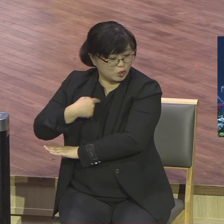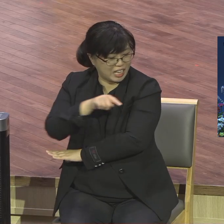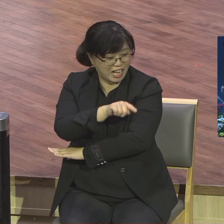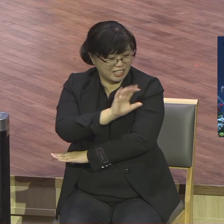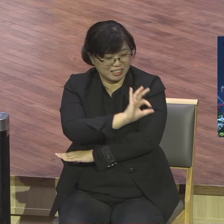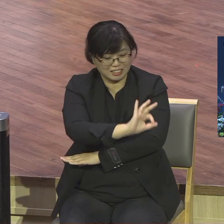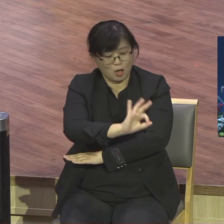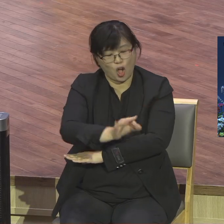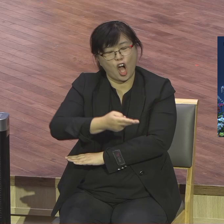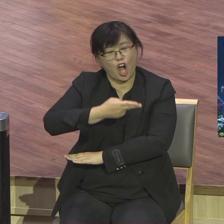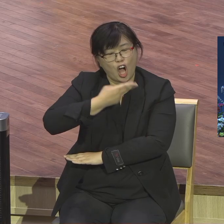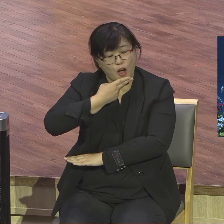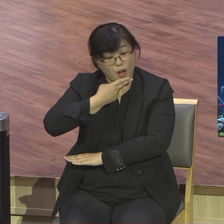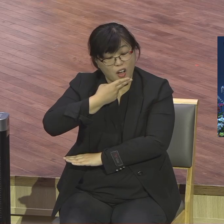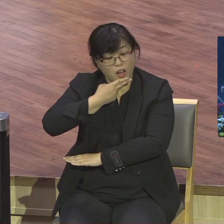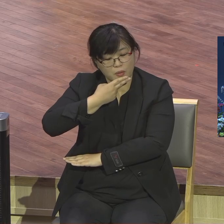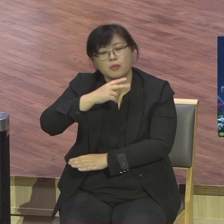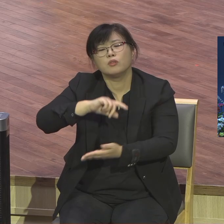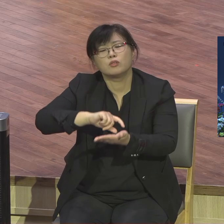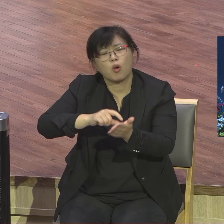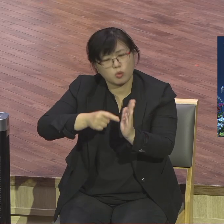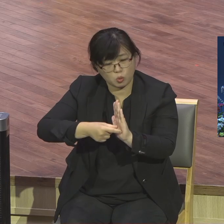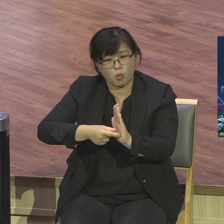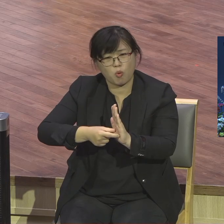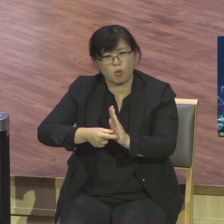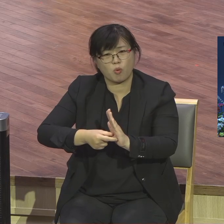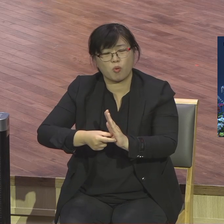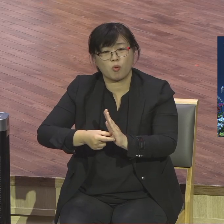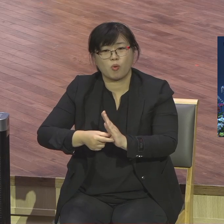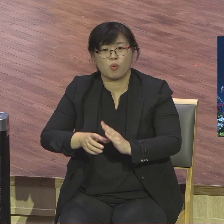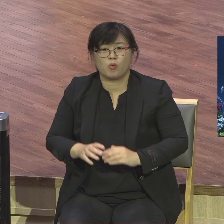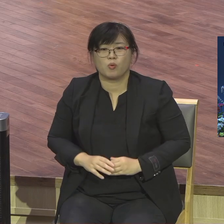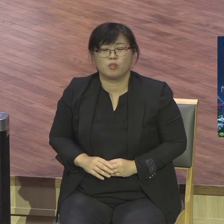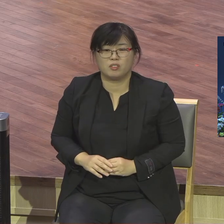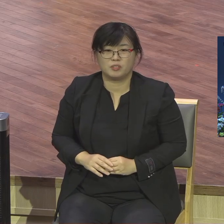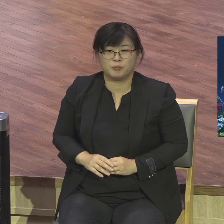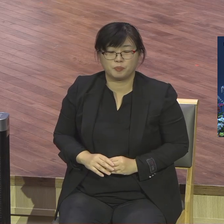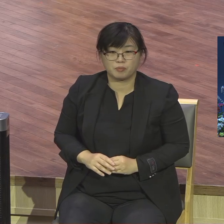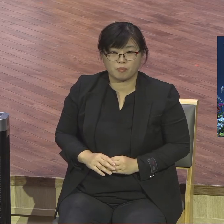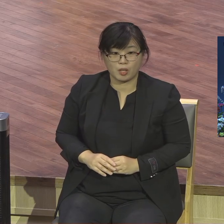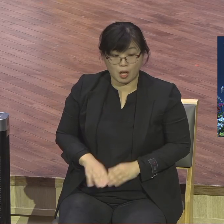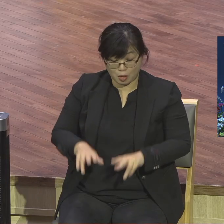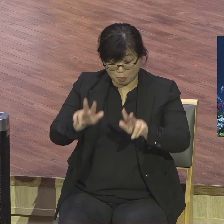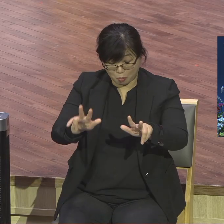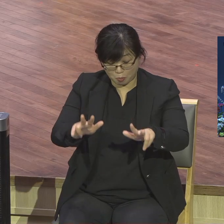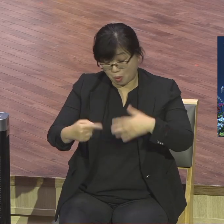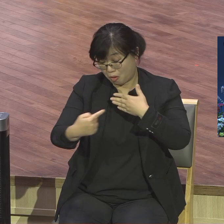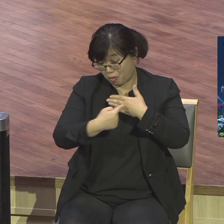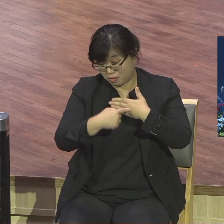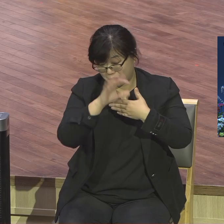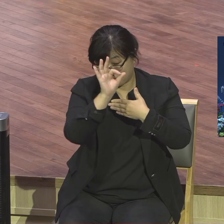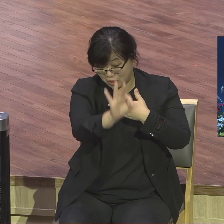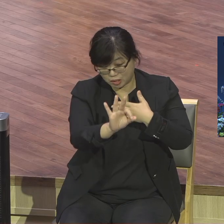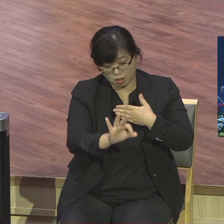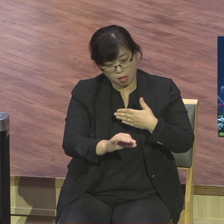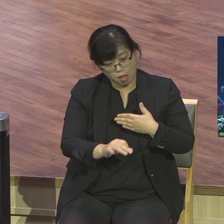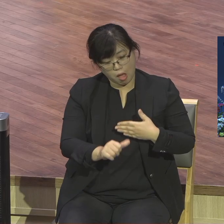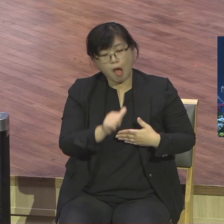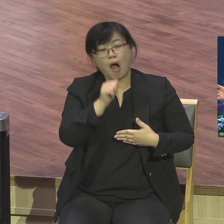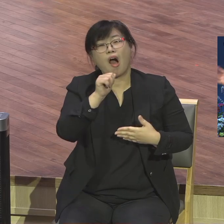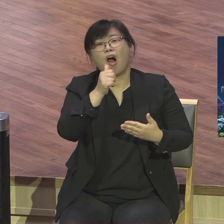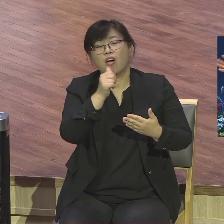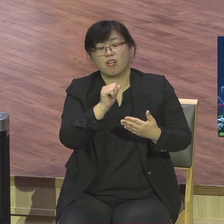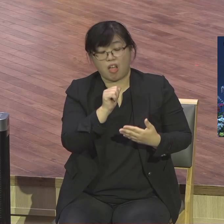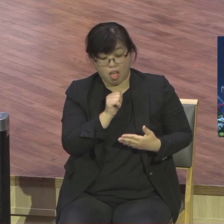어쩌지 그러냐 그러니까 일본에는요 거지같은 사람이 부자고요 부자같은 사람이 거지요 왜 그러니까